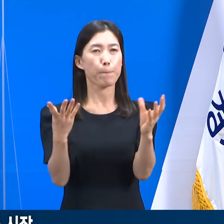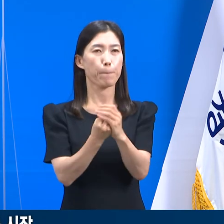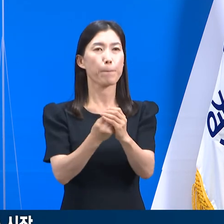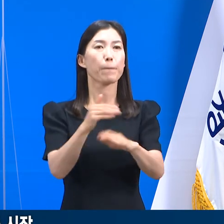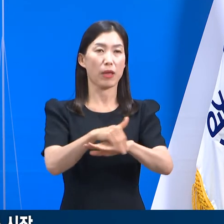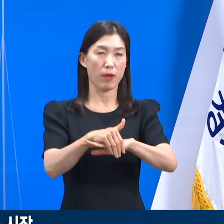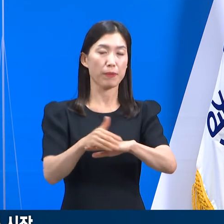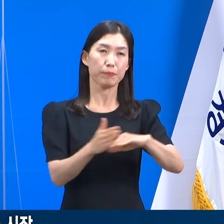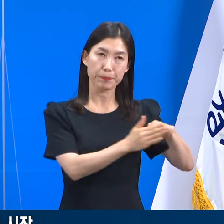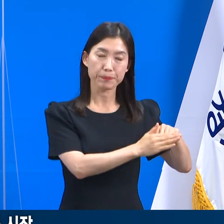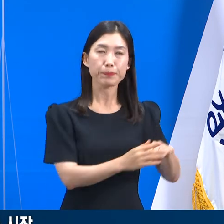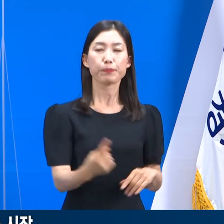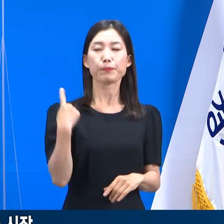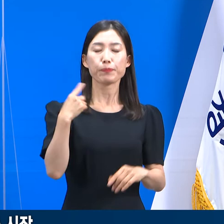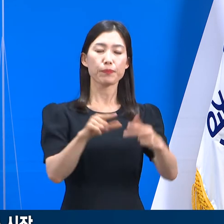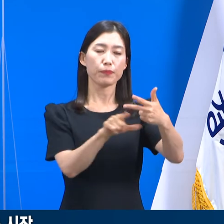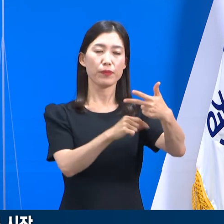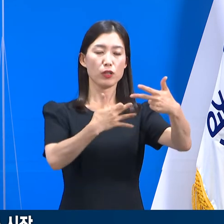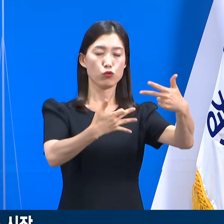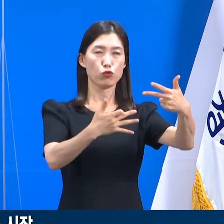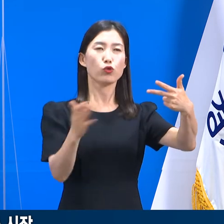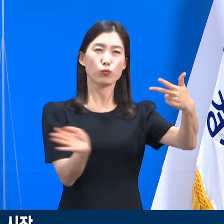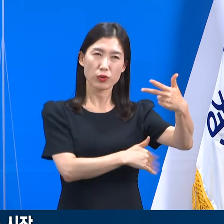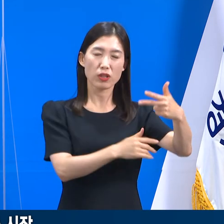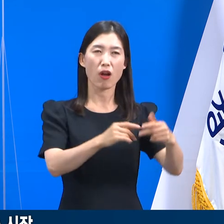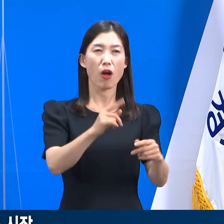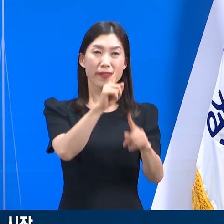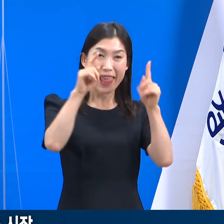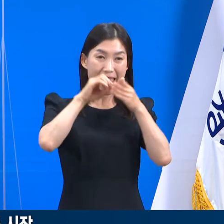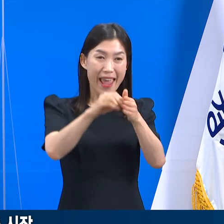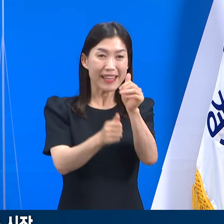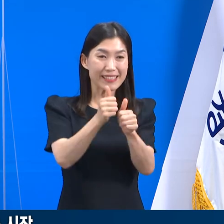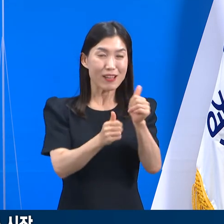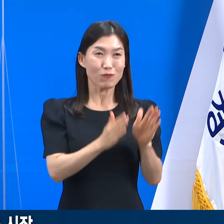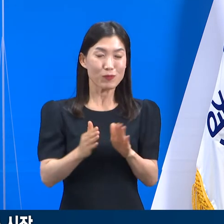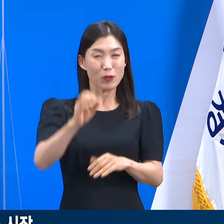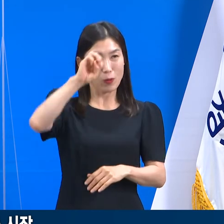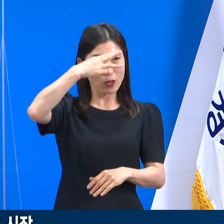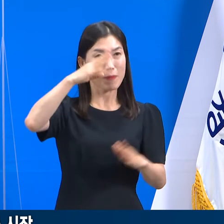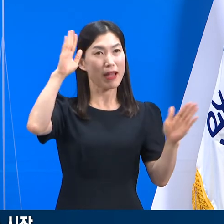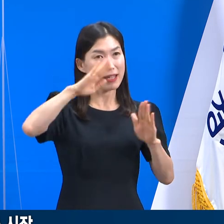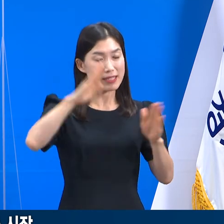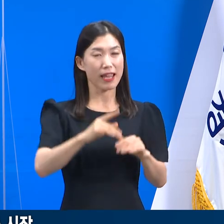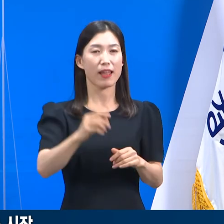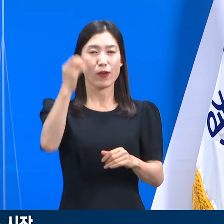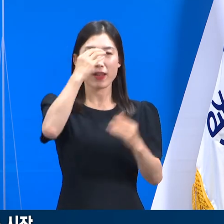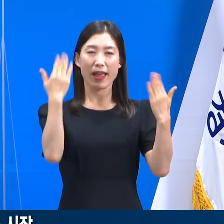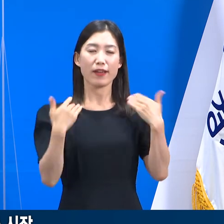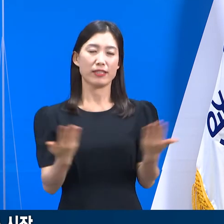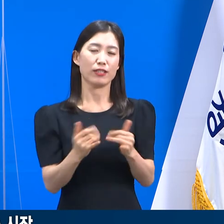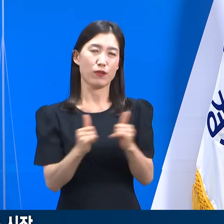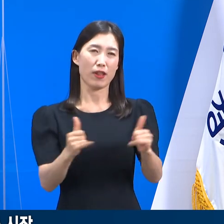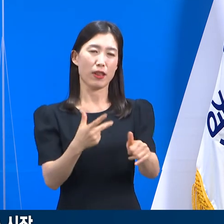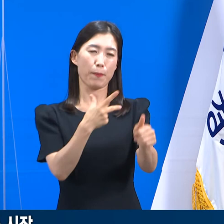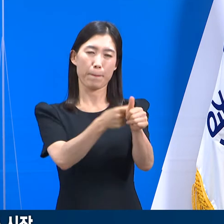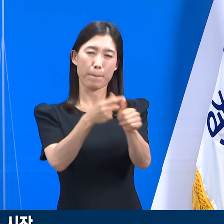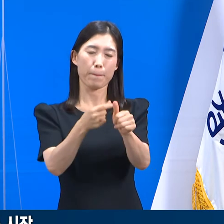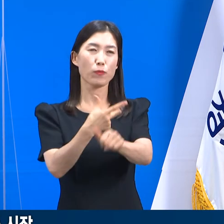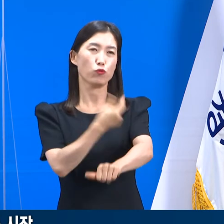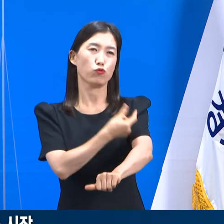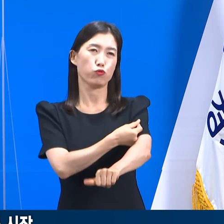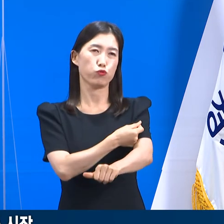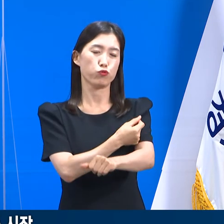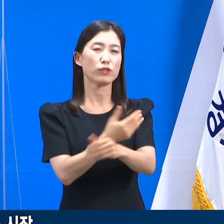19일 어제부터 대학 수학 능력 시험을 앞둔 고3 수험생 및 고등학교 교직원 등에 대한 예방접종이 시작되었습니다.